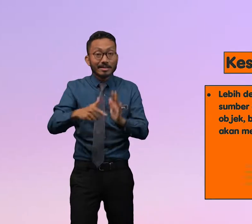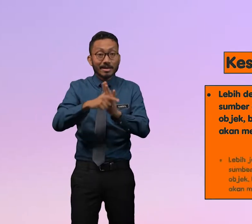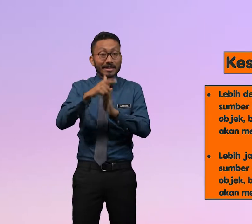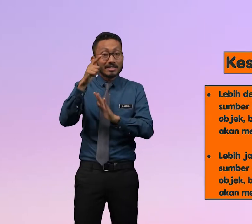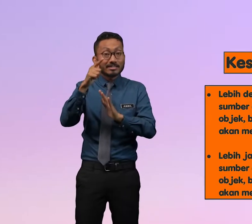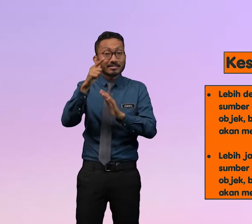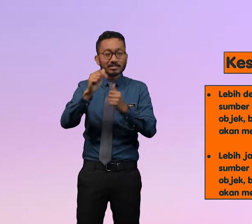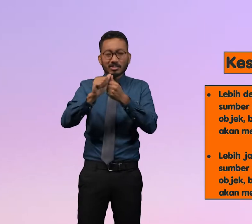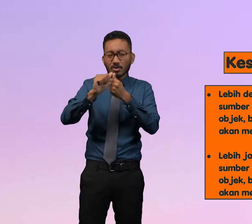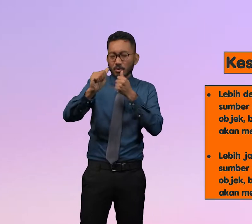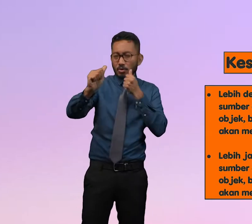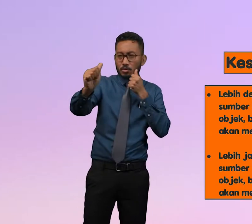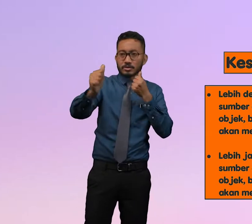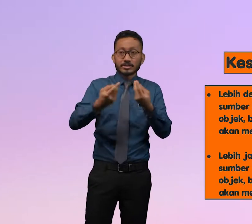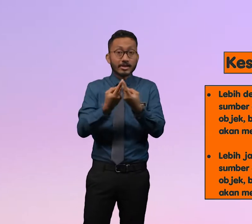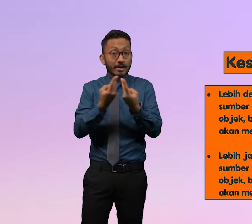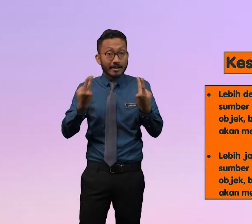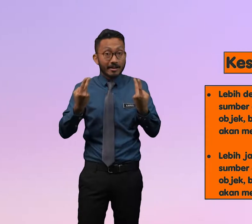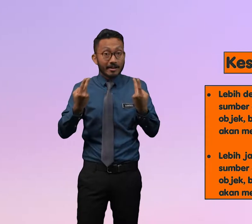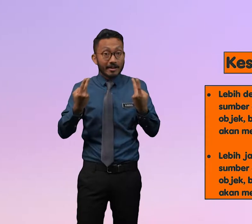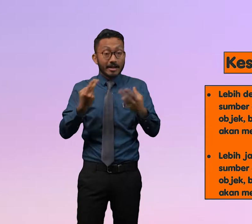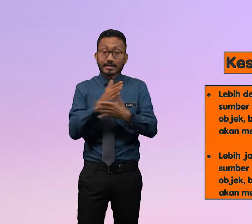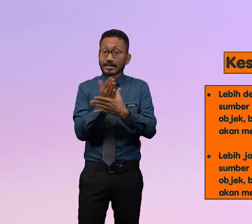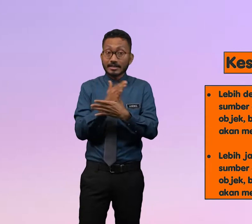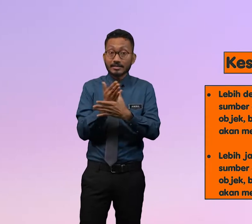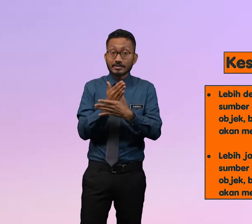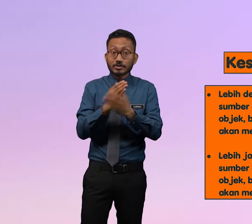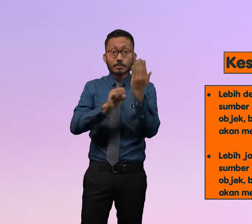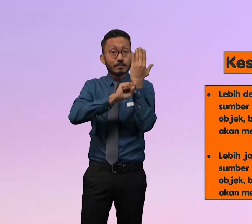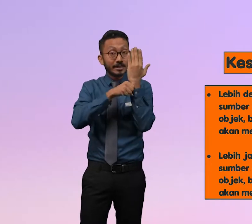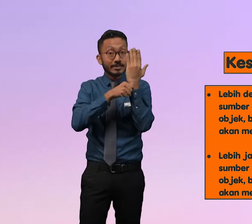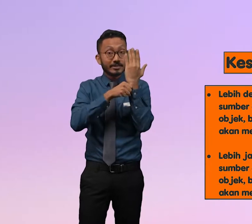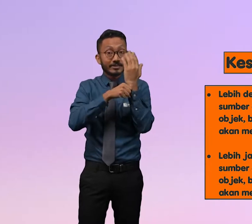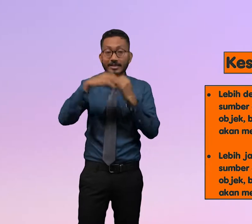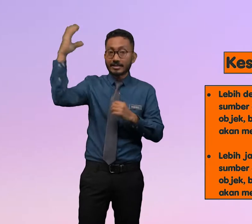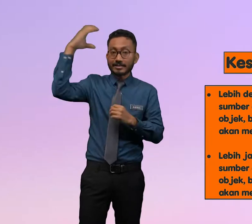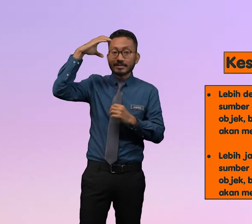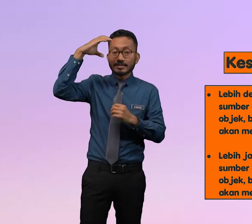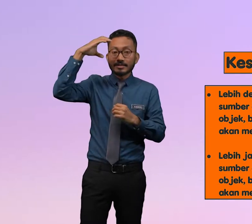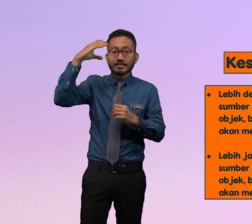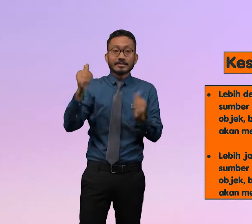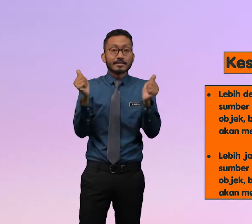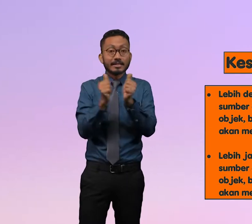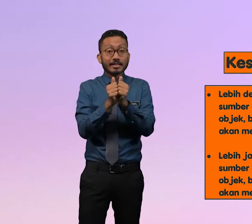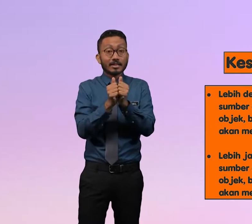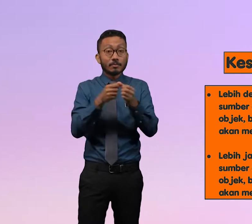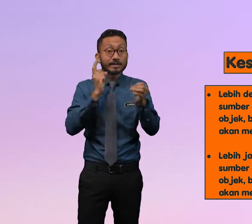lebih jauh jolak antara jumpa cahaya dengan objek.